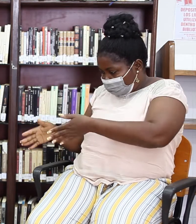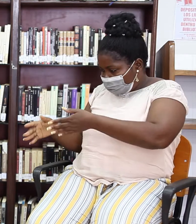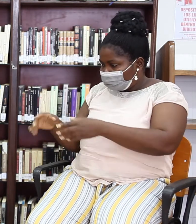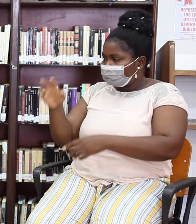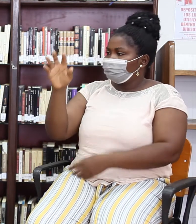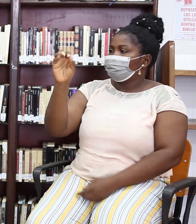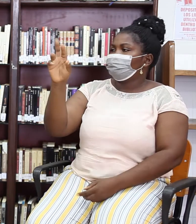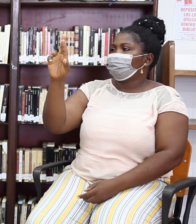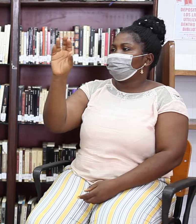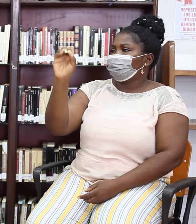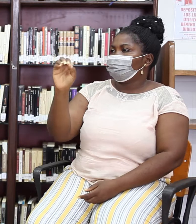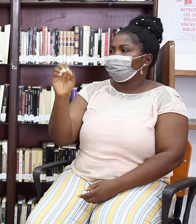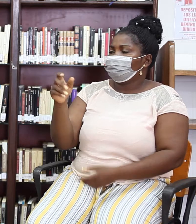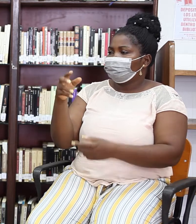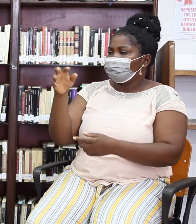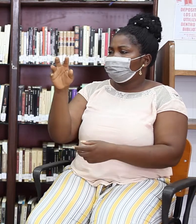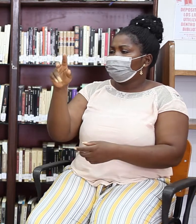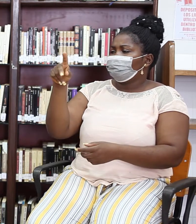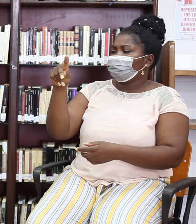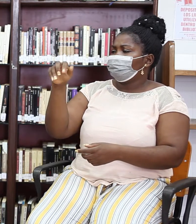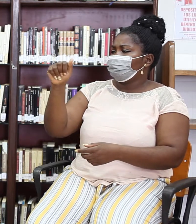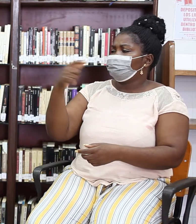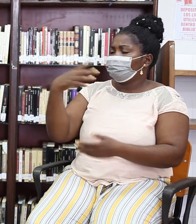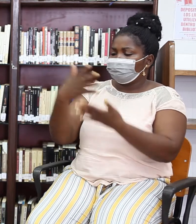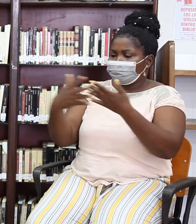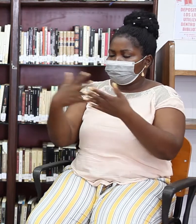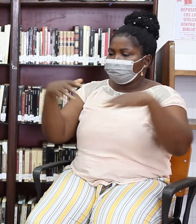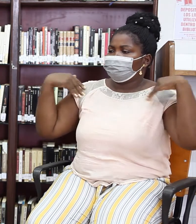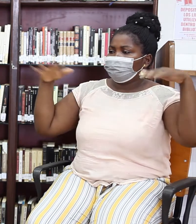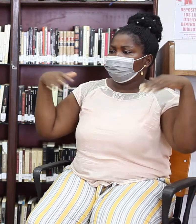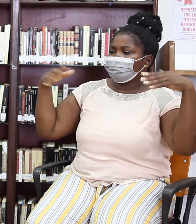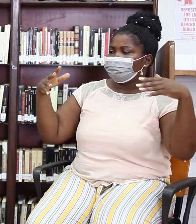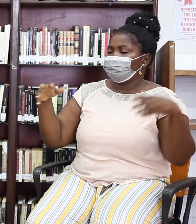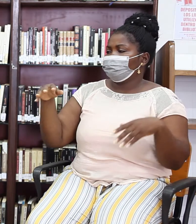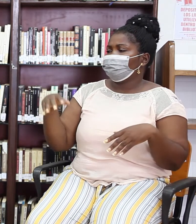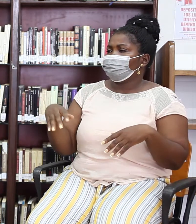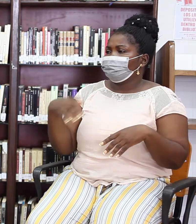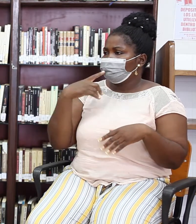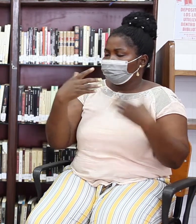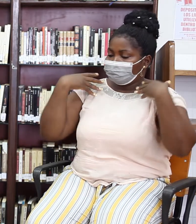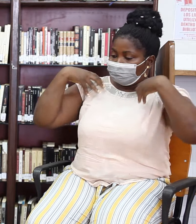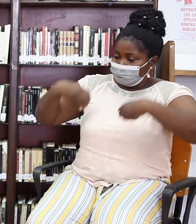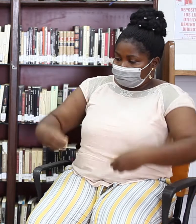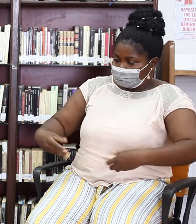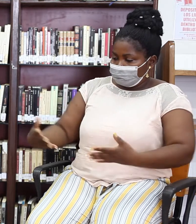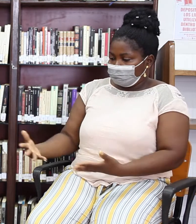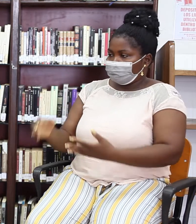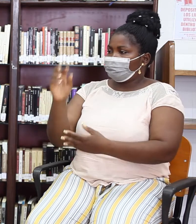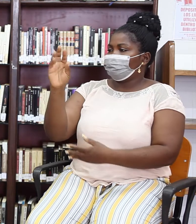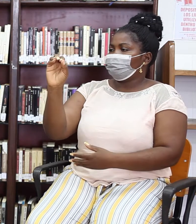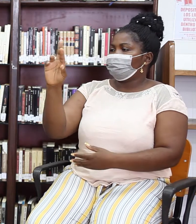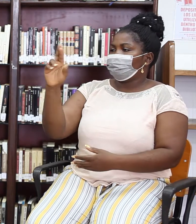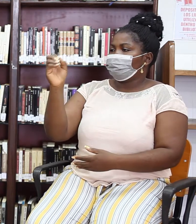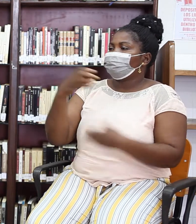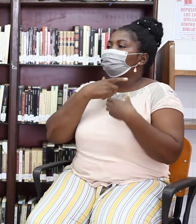oro, marfil y plumas de pavo real, del manto de oro, seda